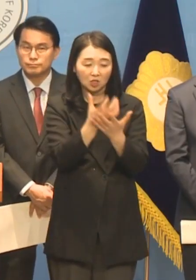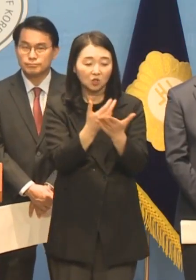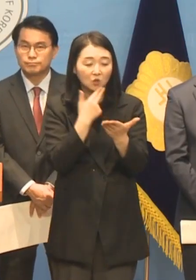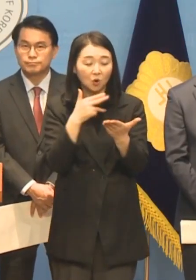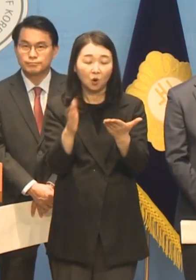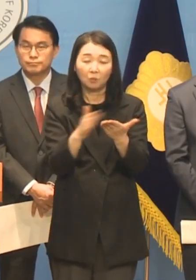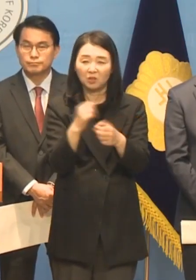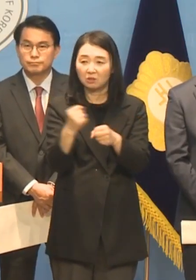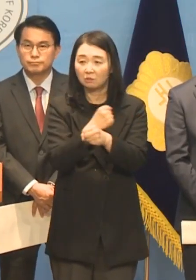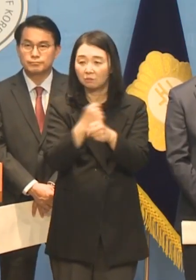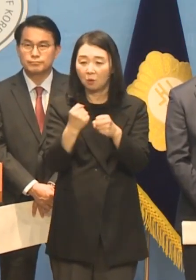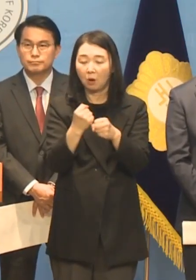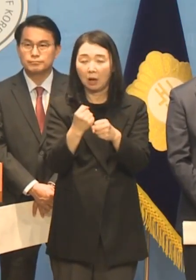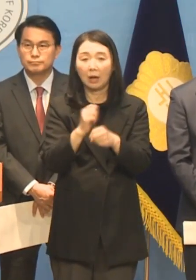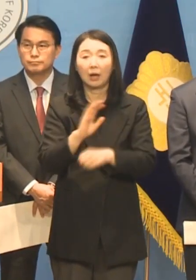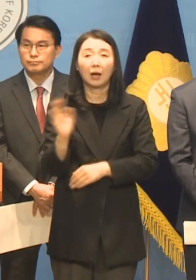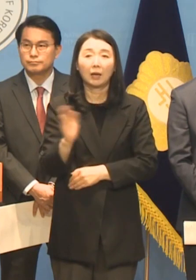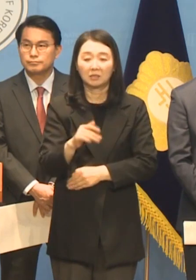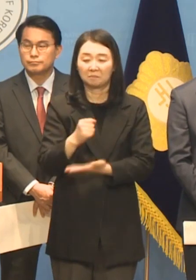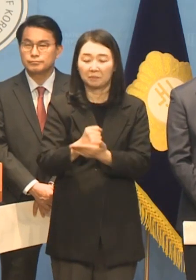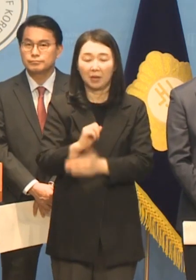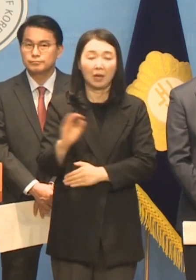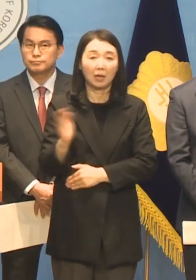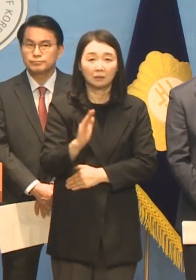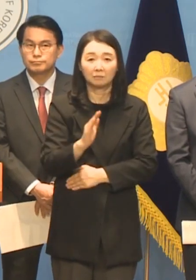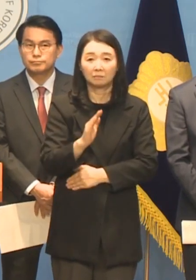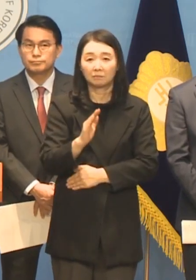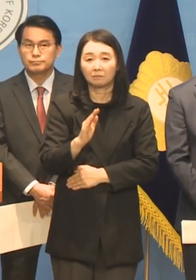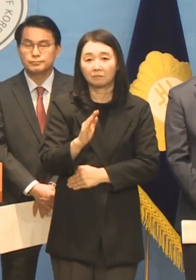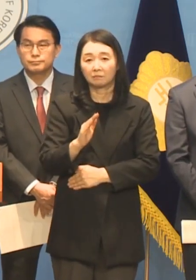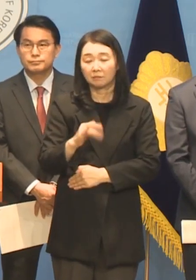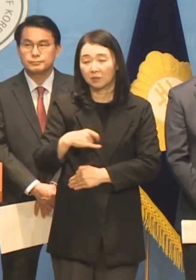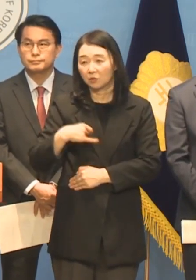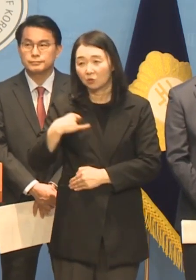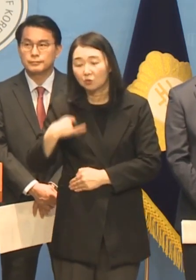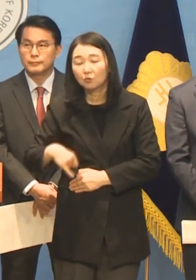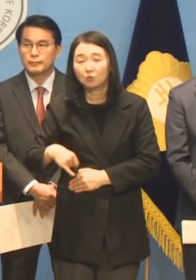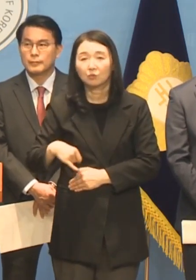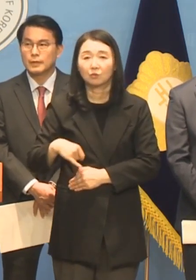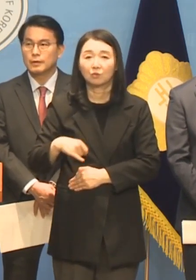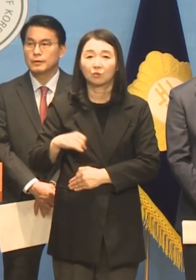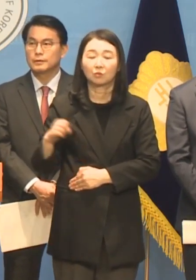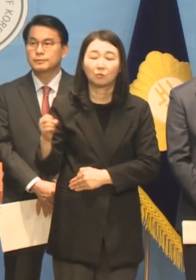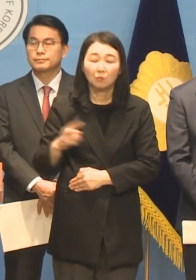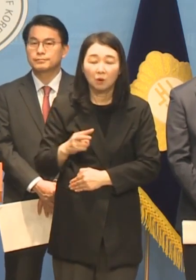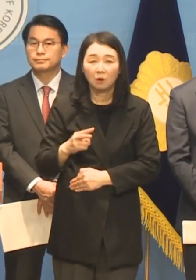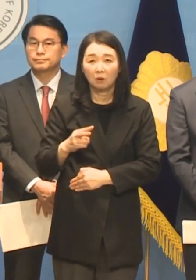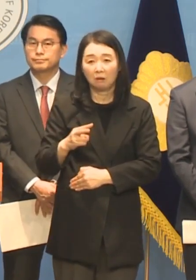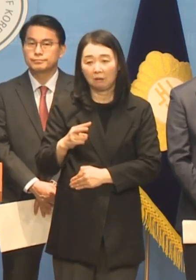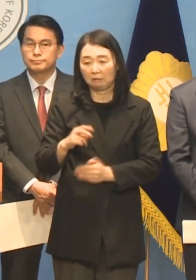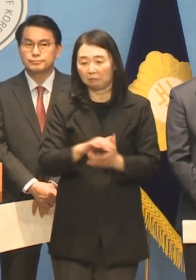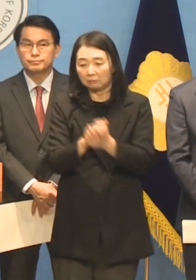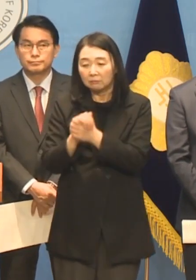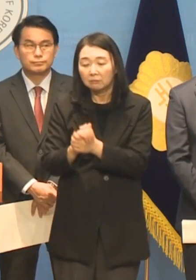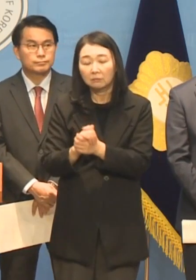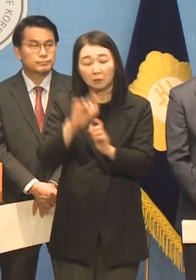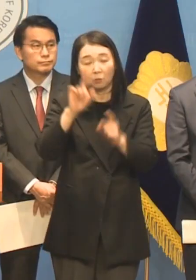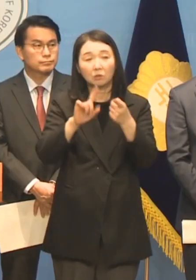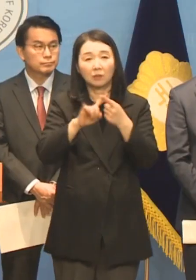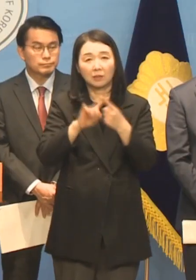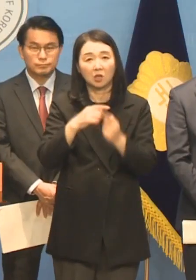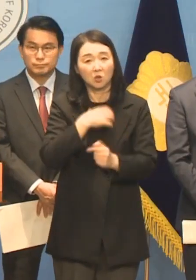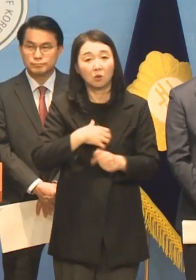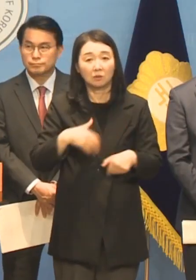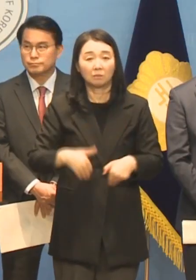아닌 민주당의 친북, 친중 행태를 더 걱정하고 있다고 봐야 하지 않겠습니까?